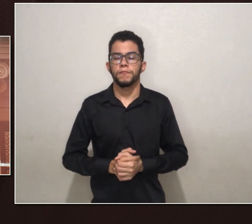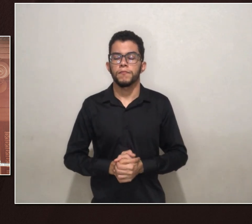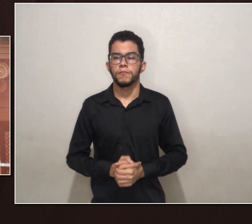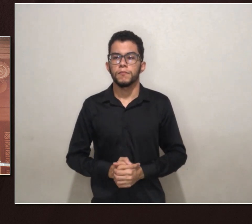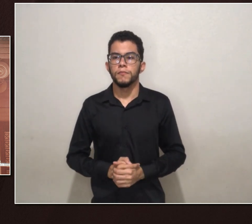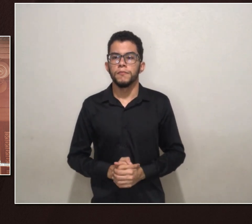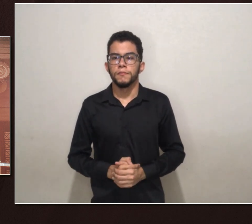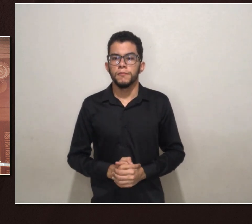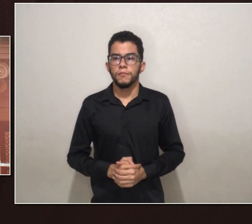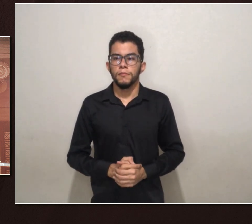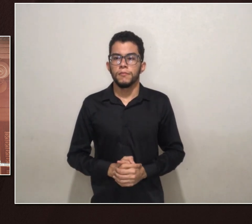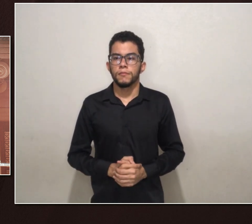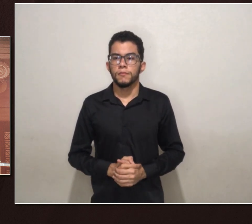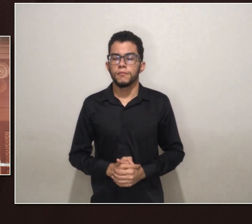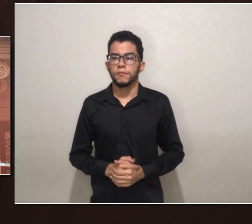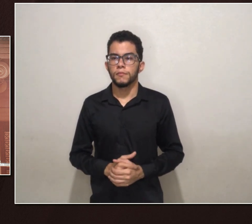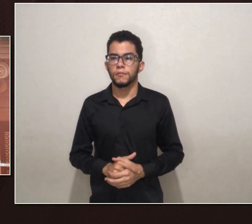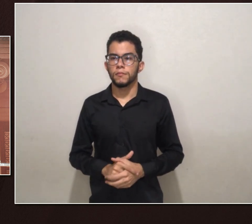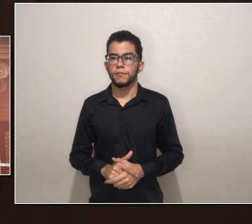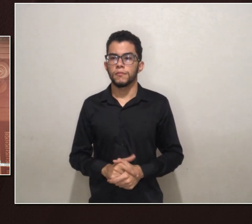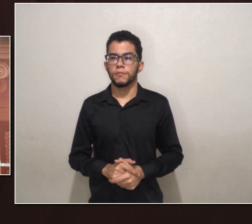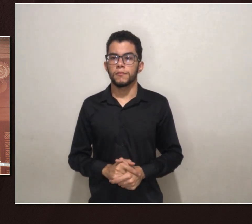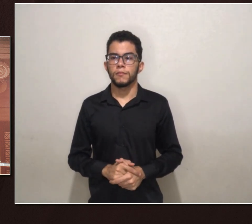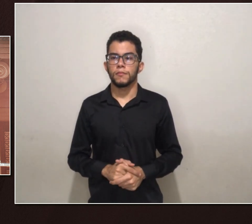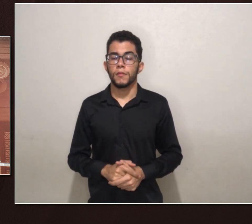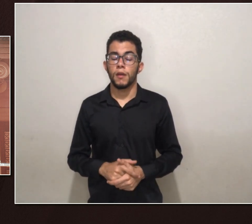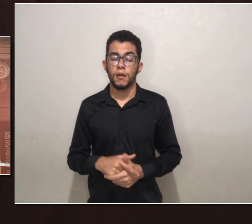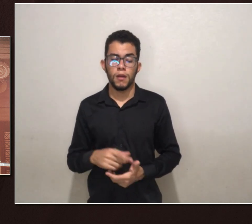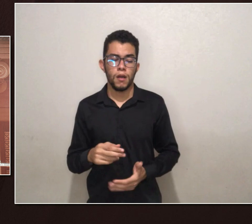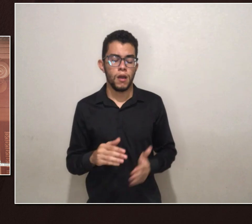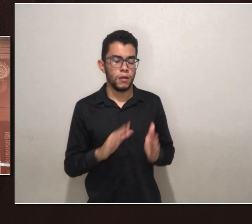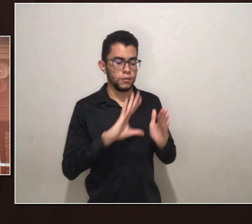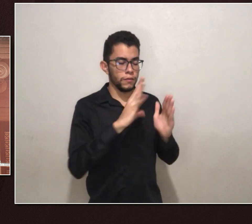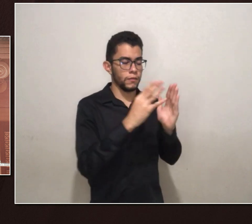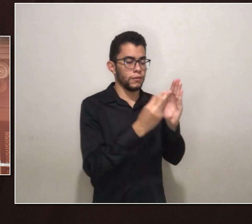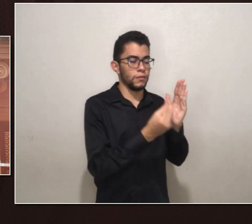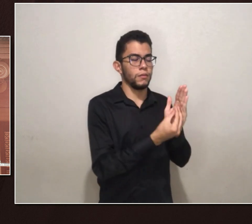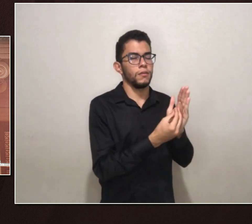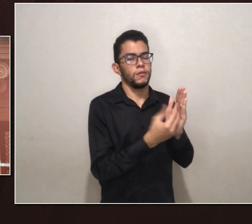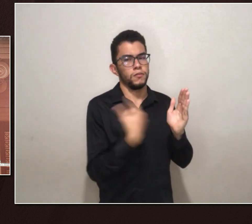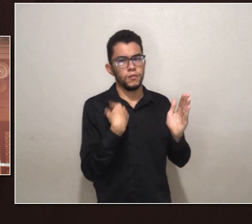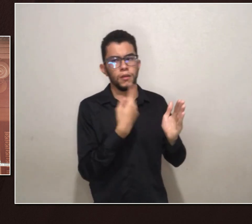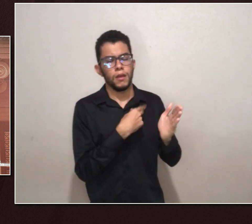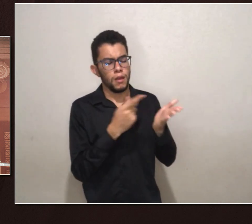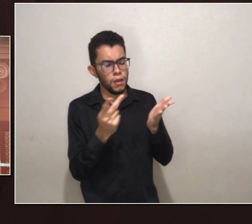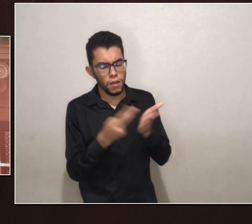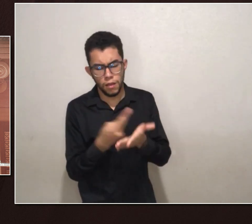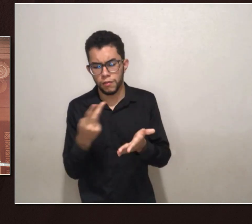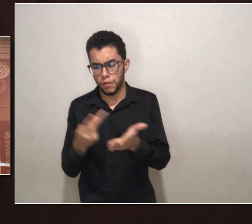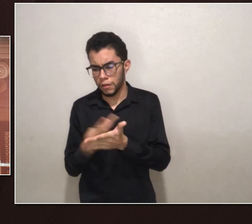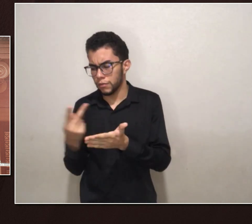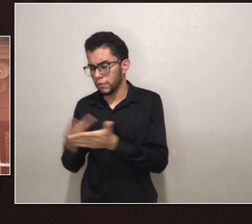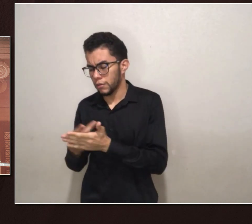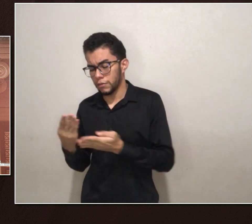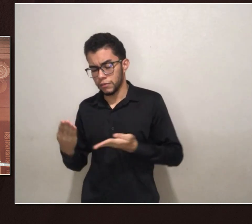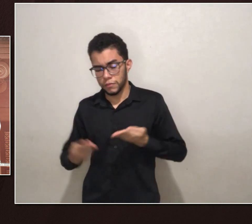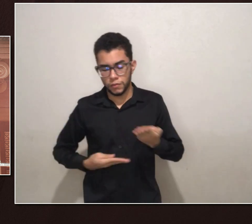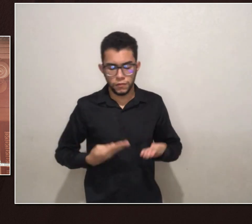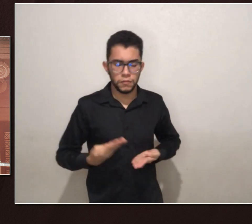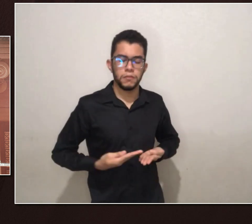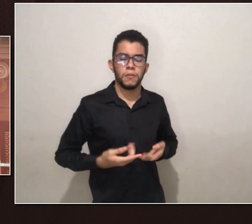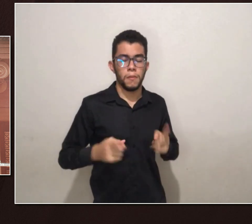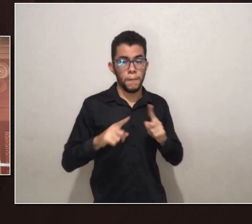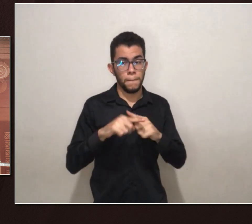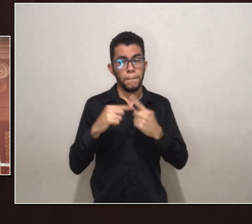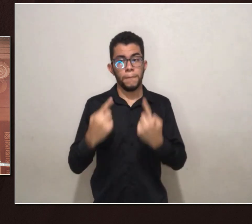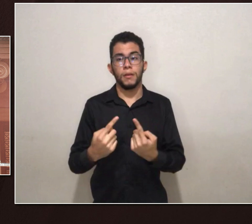nós podemos estar fazendo coisa errada, edificando com coisa errada, mas, graças a Deus, tem sempre uma chance, não é isso? Se